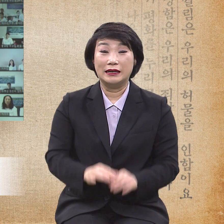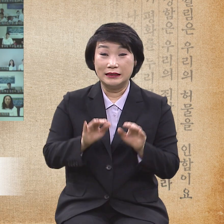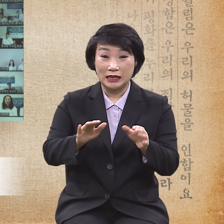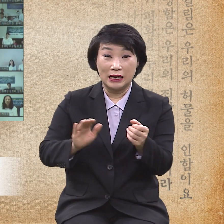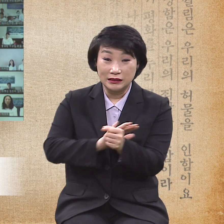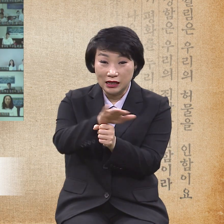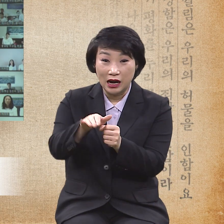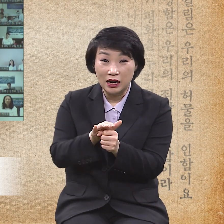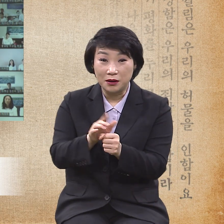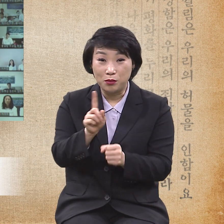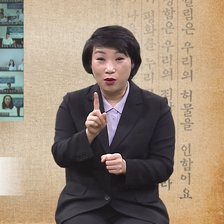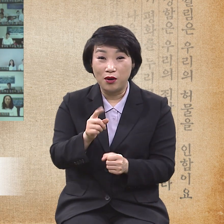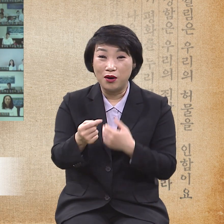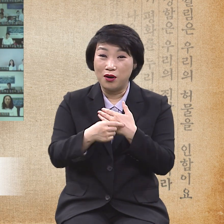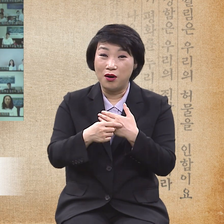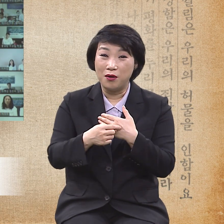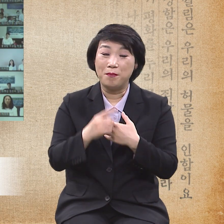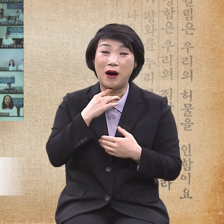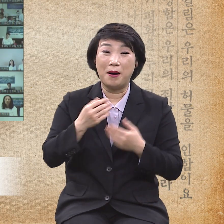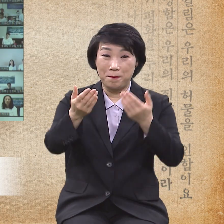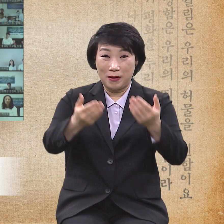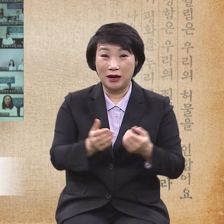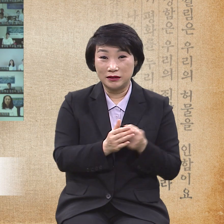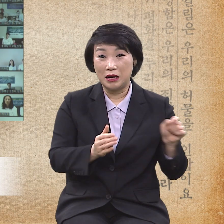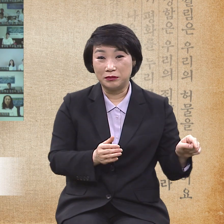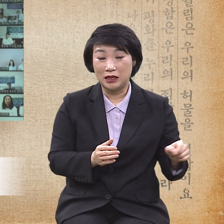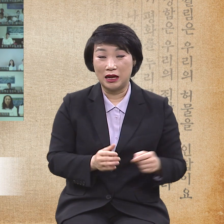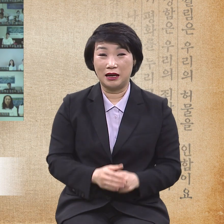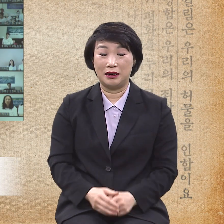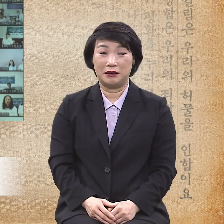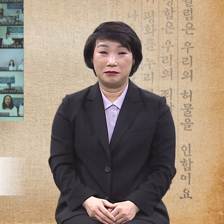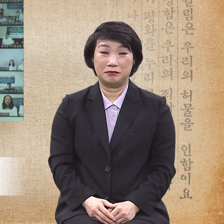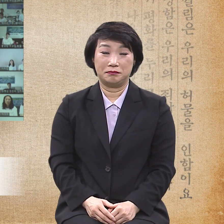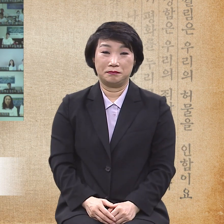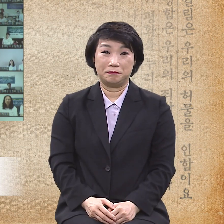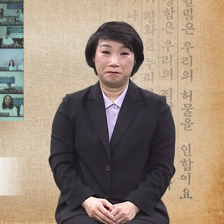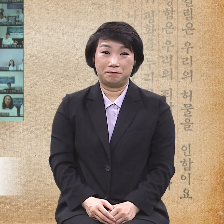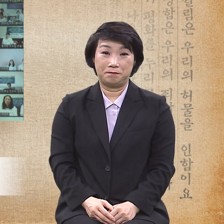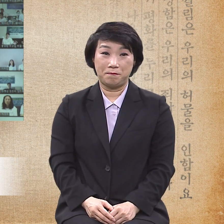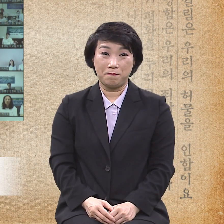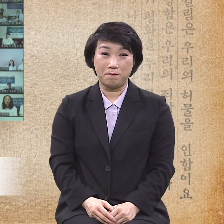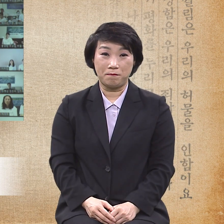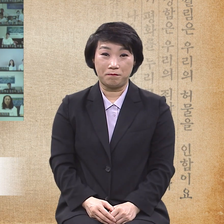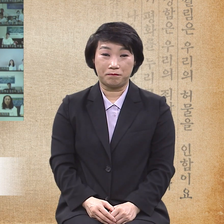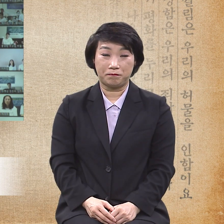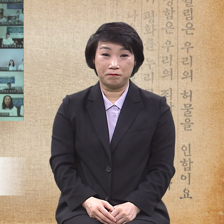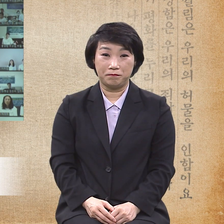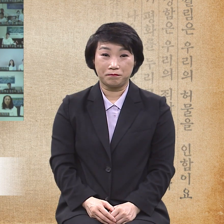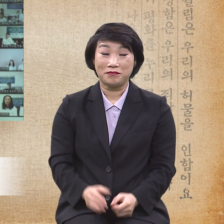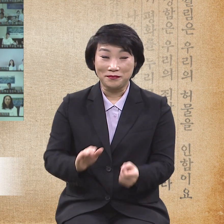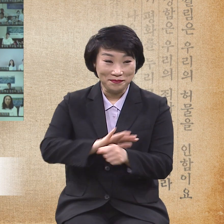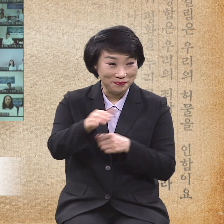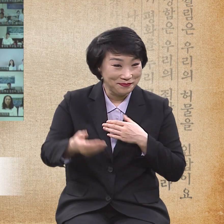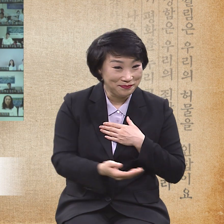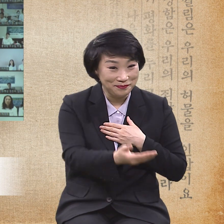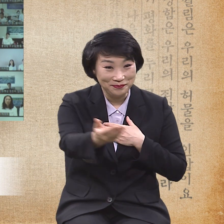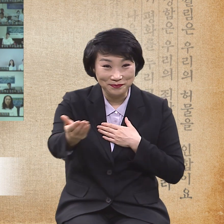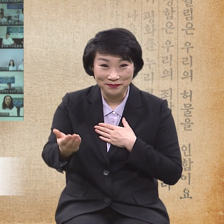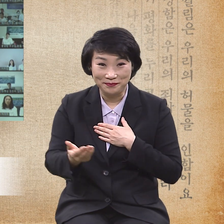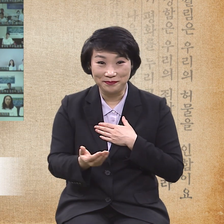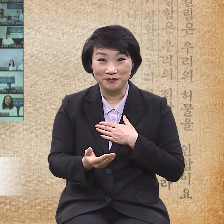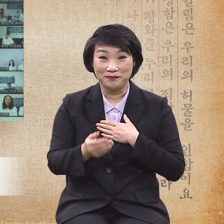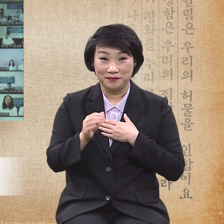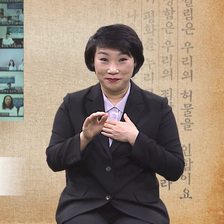사랑이 뭐 말로 받았지 그러니까 말로. 응? 사랑하는 여러분,